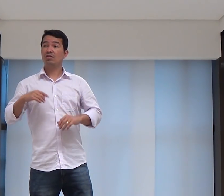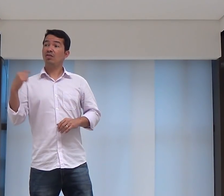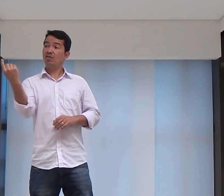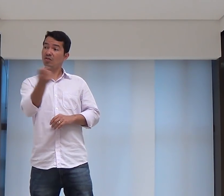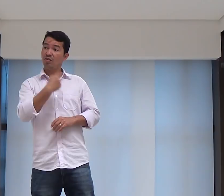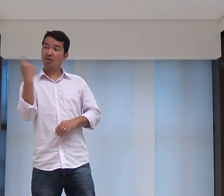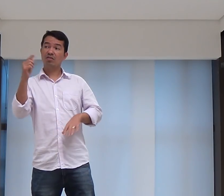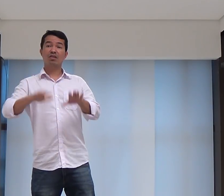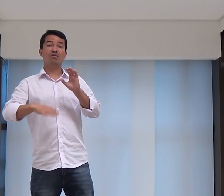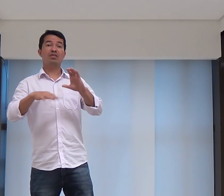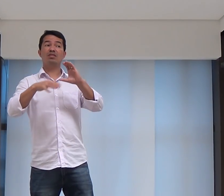Pensa porque,